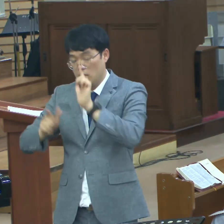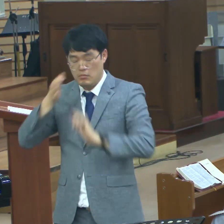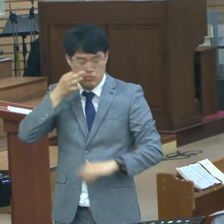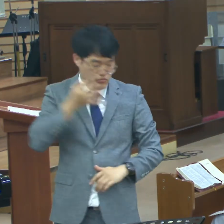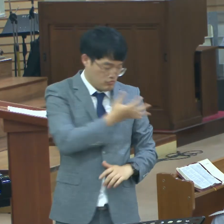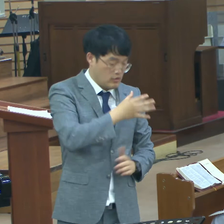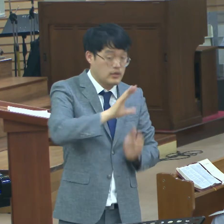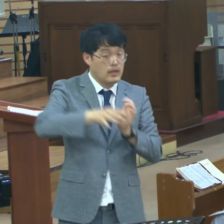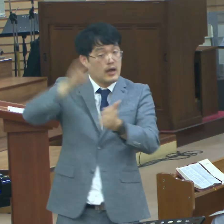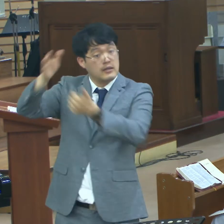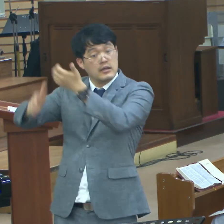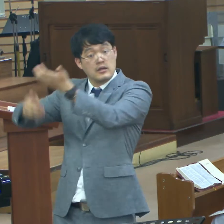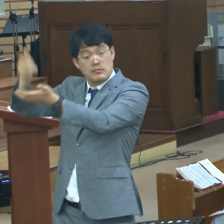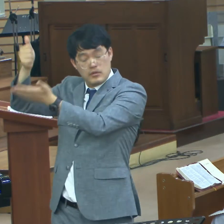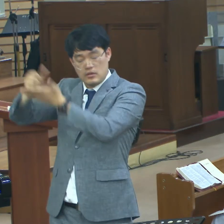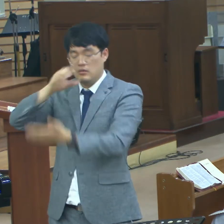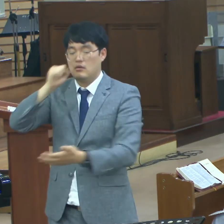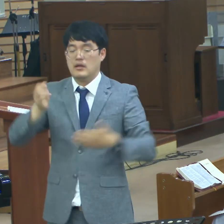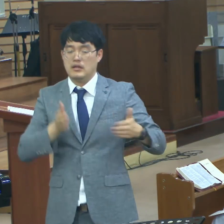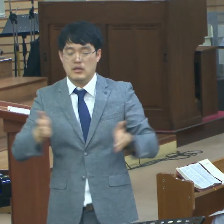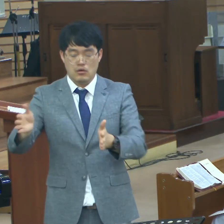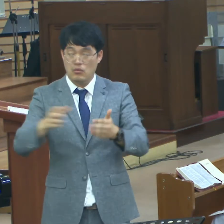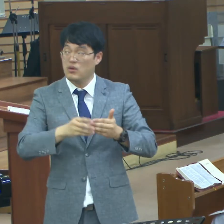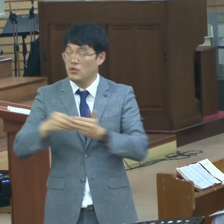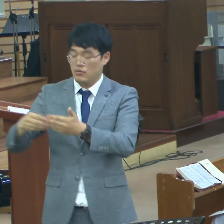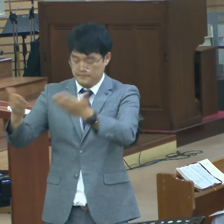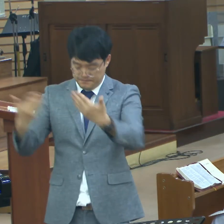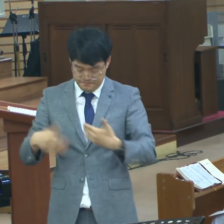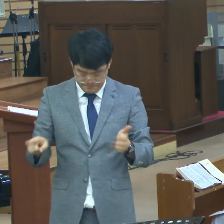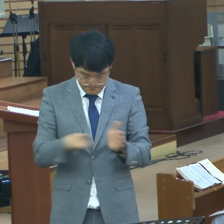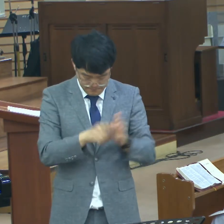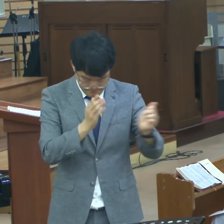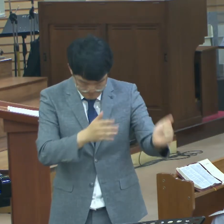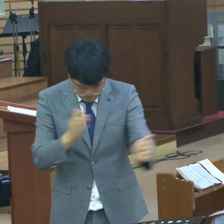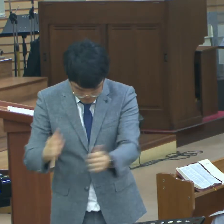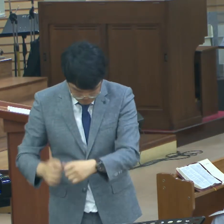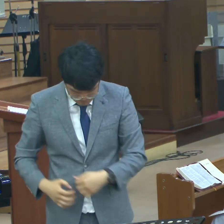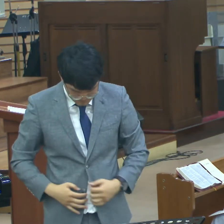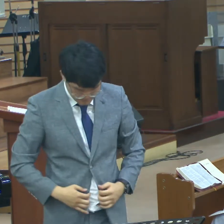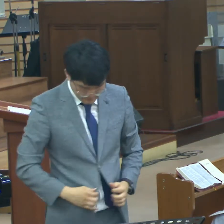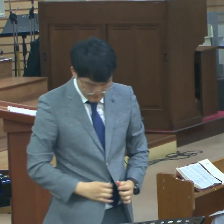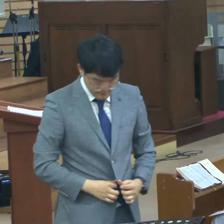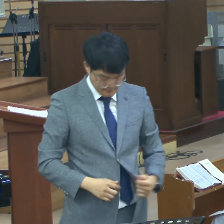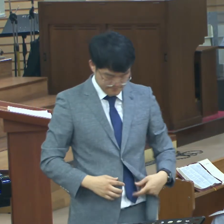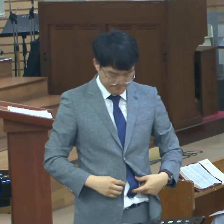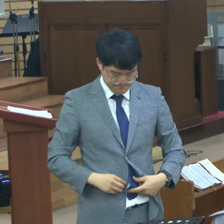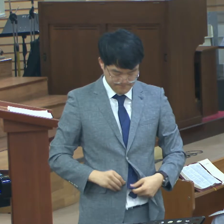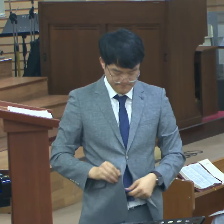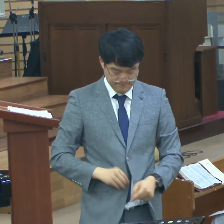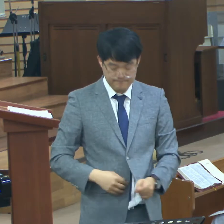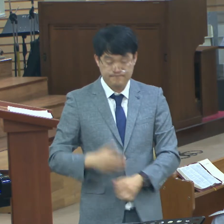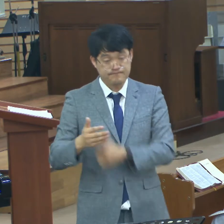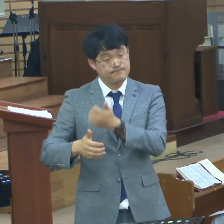때 하나님께서 선한 길로 이끄실 것을 믿으시기 바랍니다. 하나님 그렇게 하실 수 있는